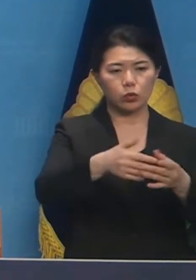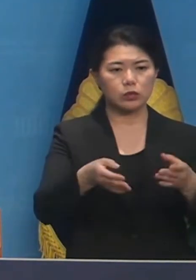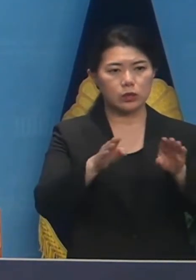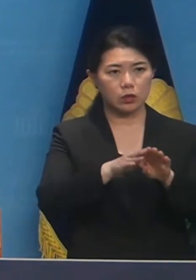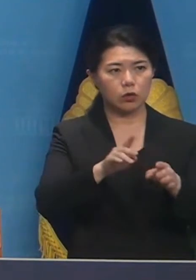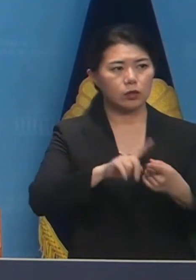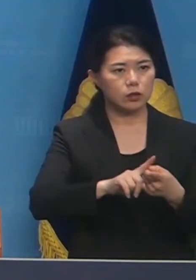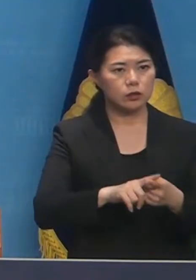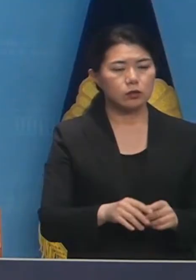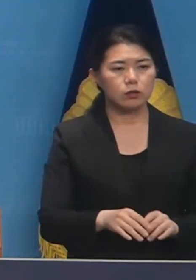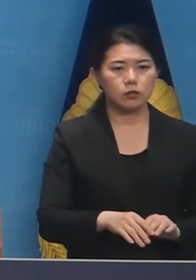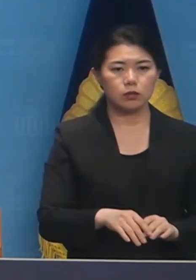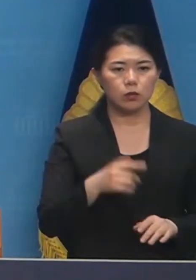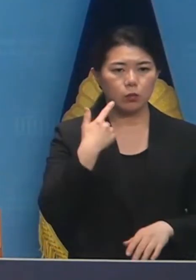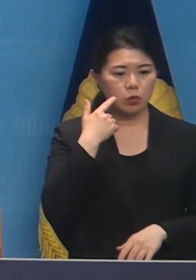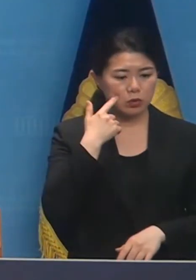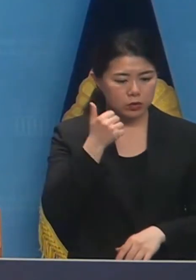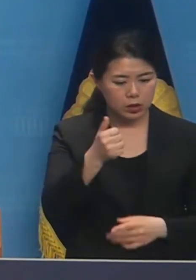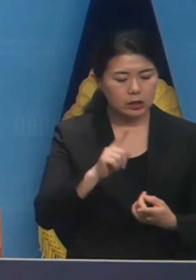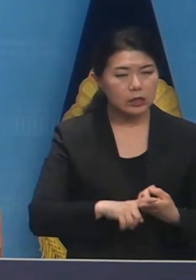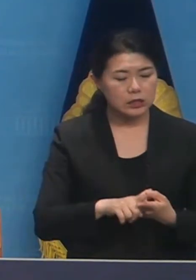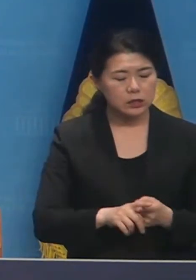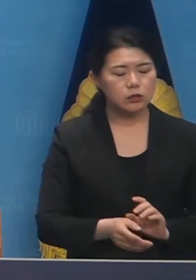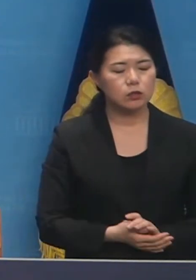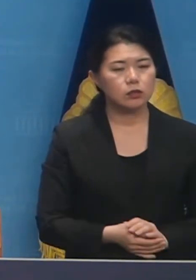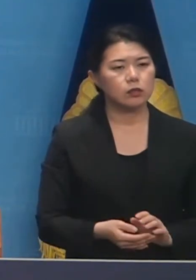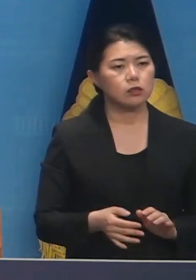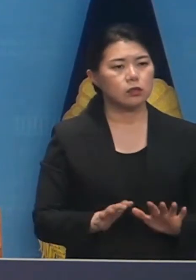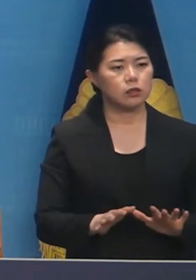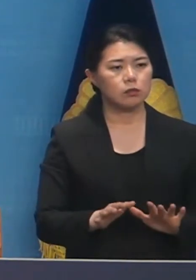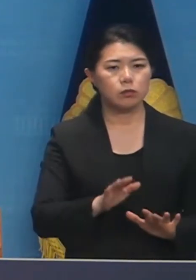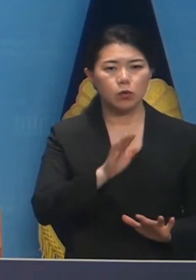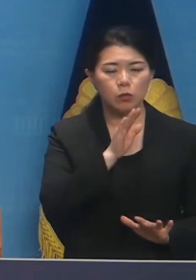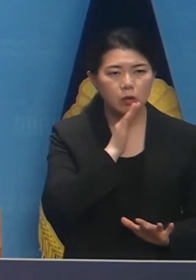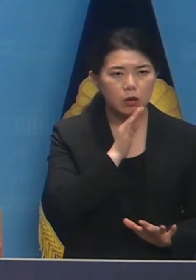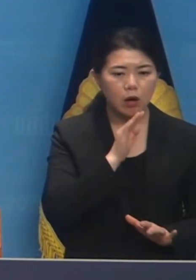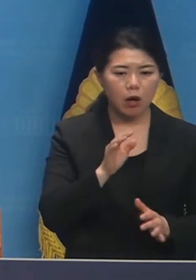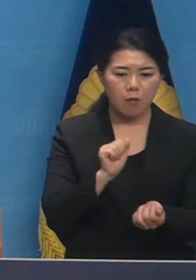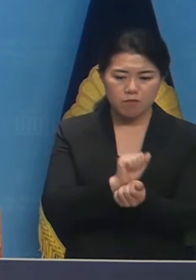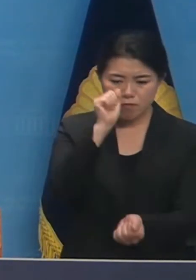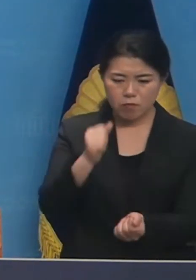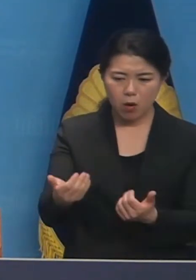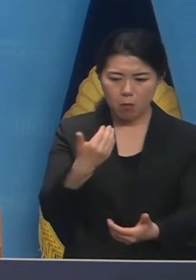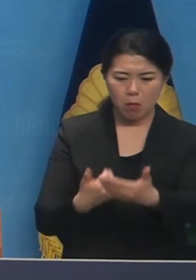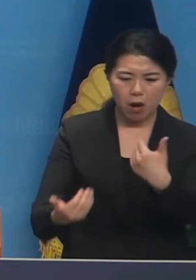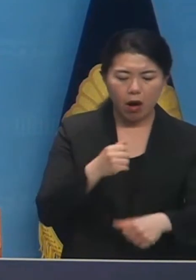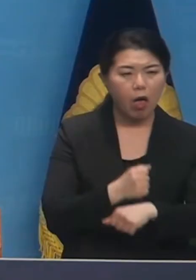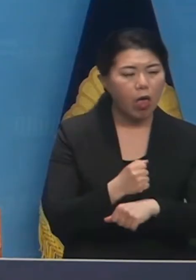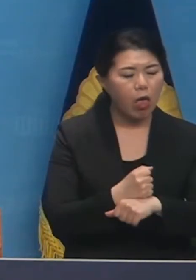종교시설에 대해서 성직자에 대하여 이렇게 마구잡이로 압수수색 영장을